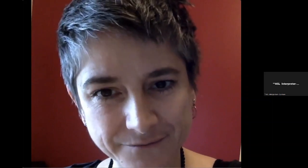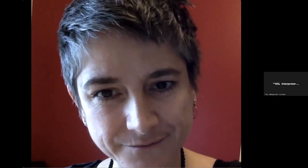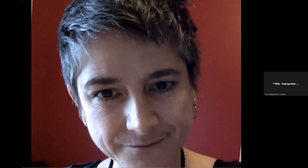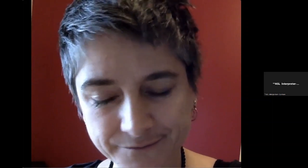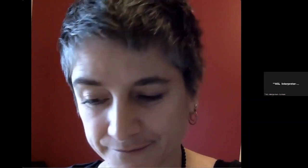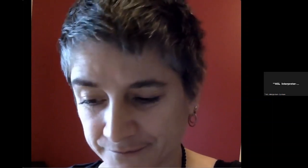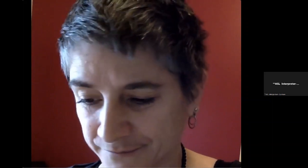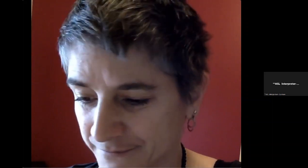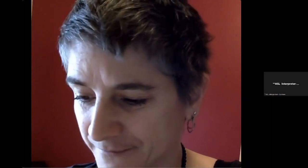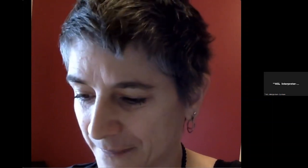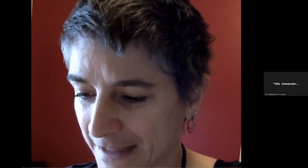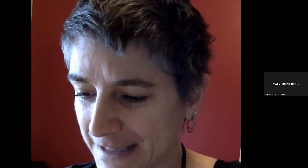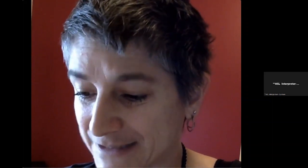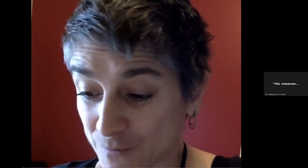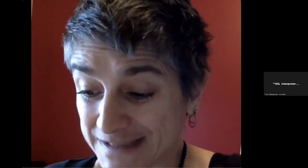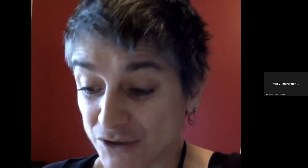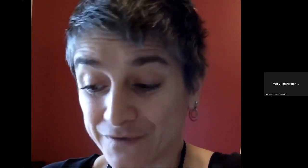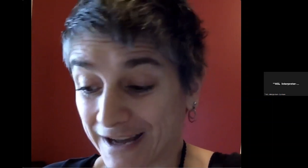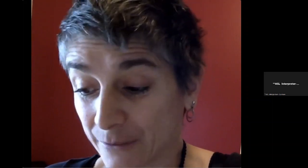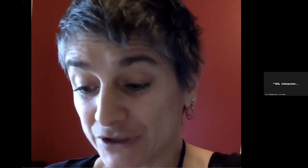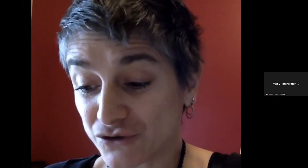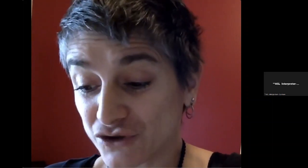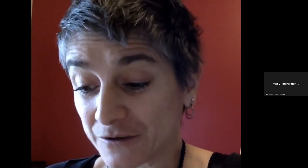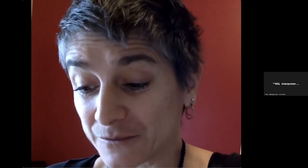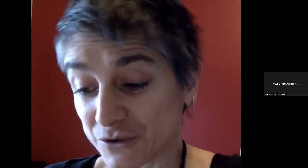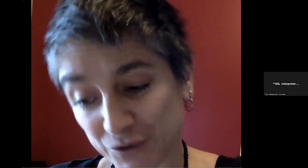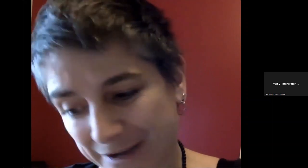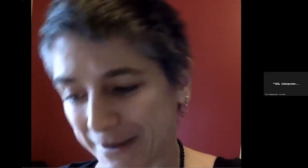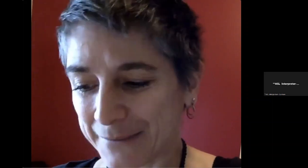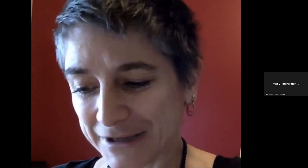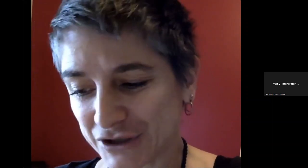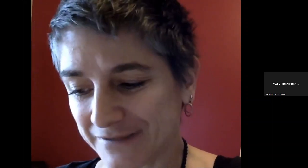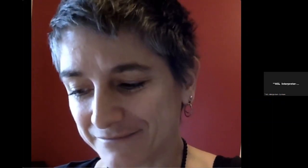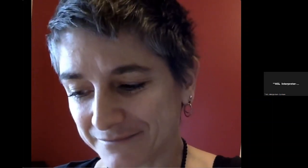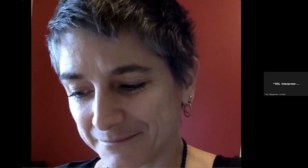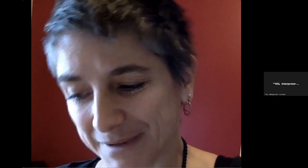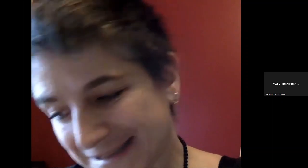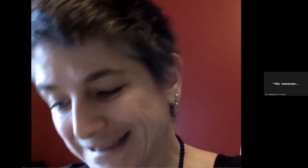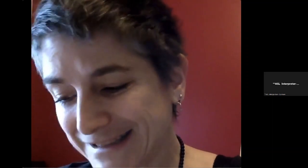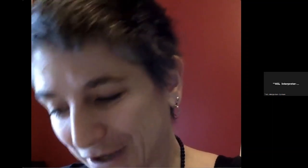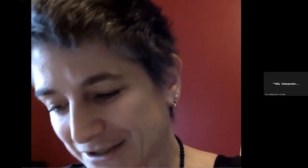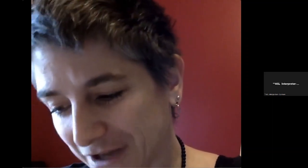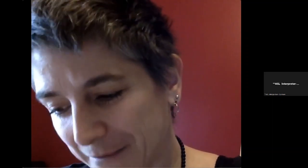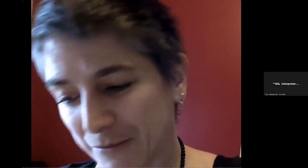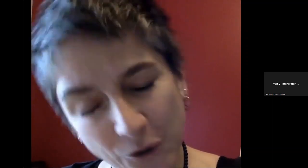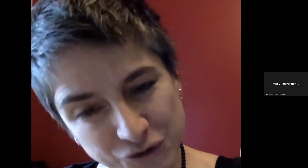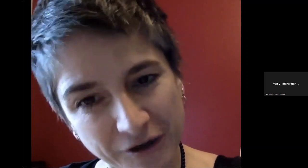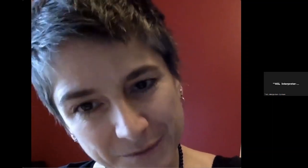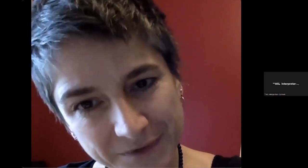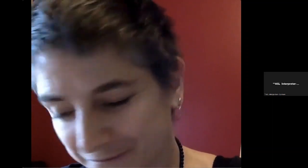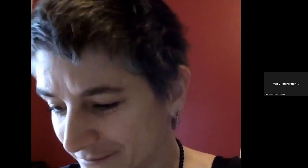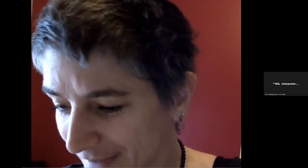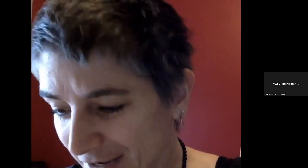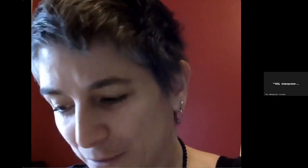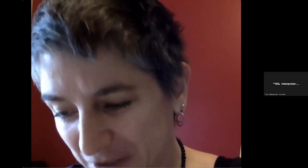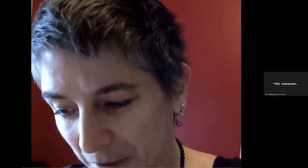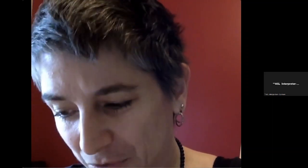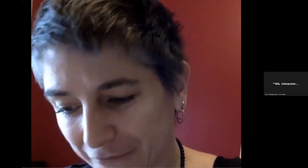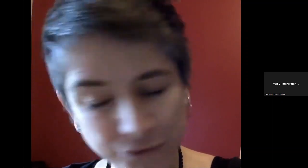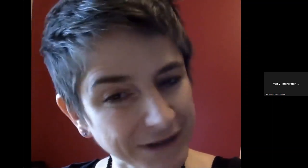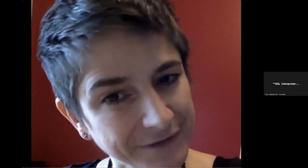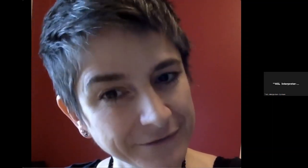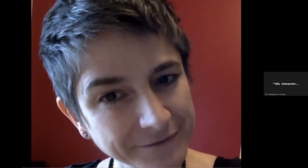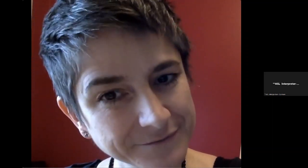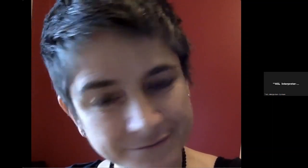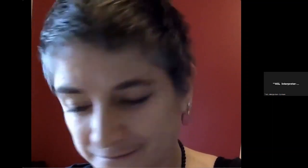s'adapte. C'est comme si tu te fais amputer une jambe, tu réapprends à marcher, parce qu'il te reste quand même une autre jambe, et un minimum